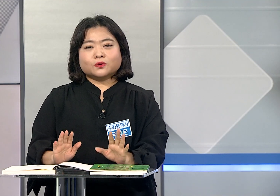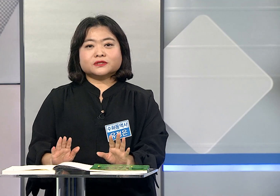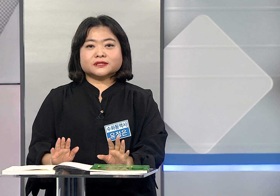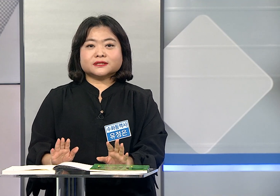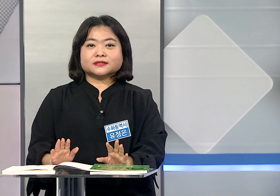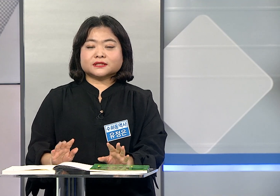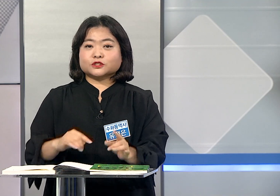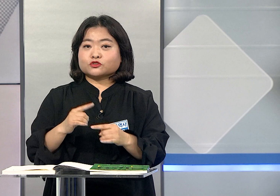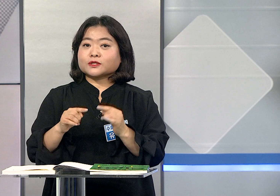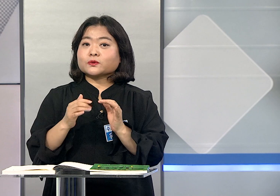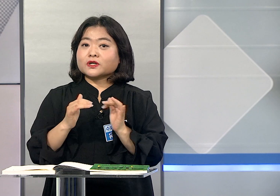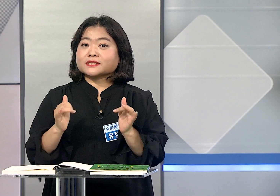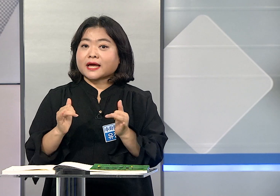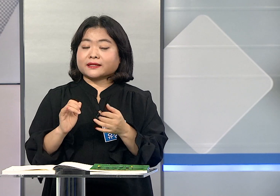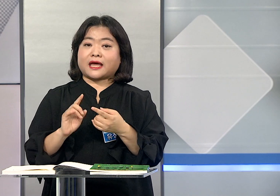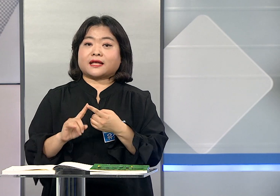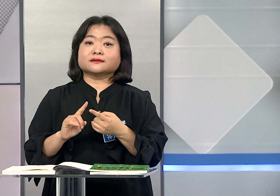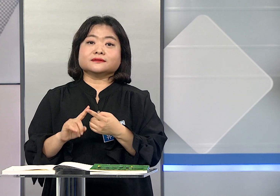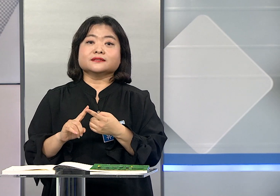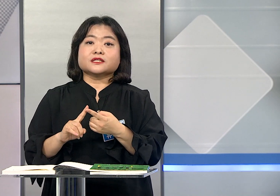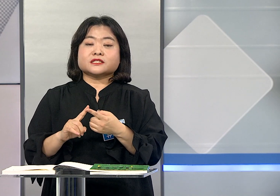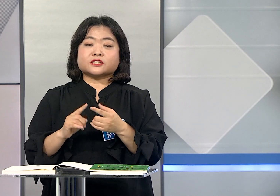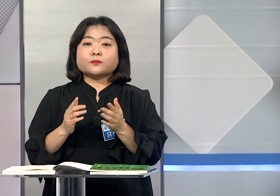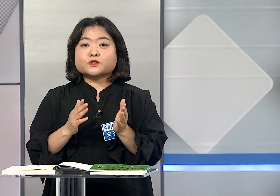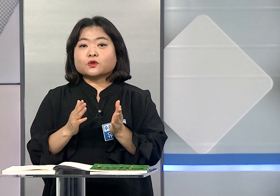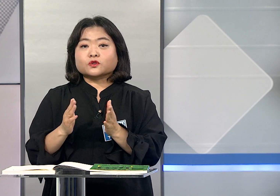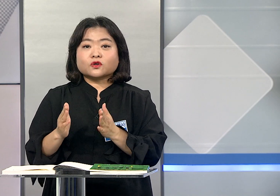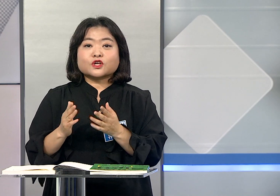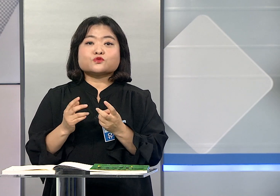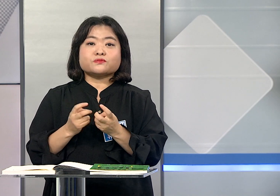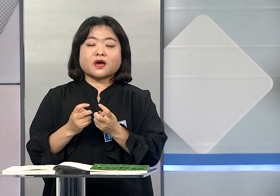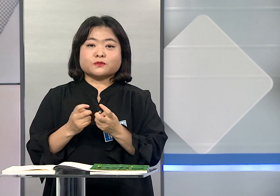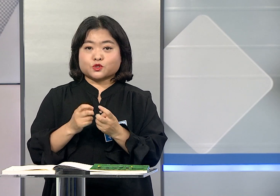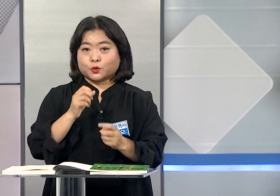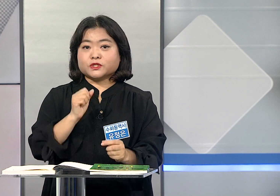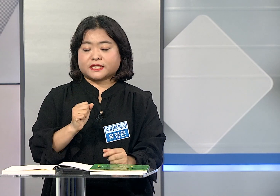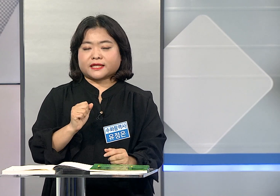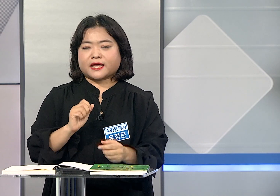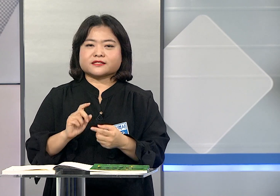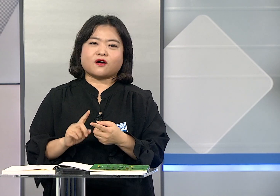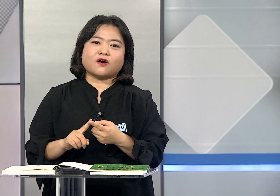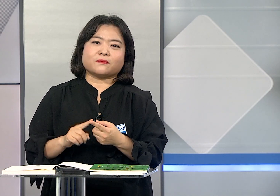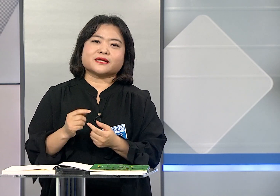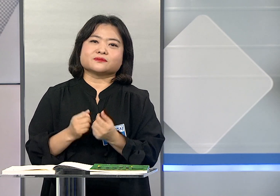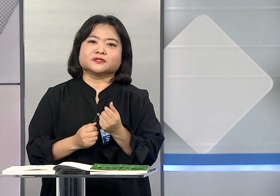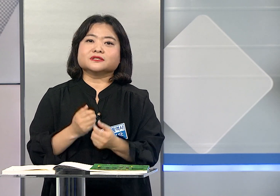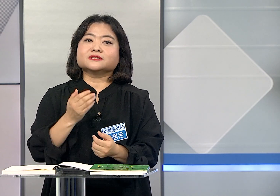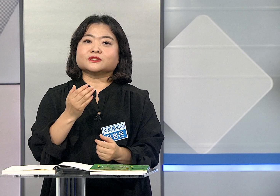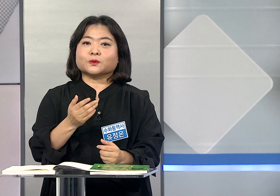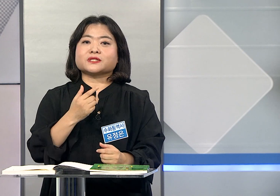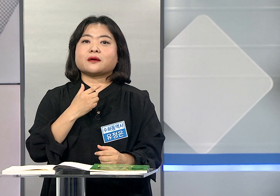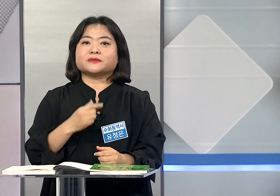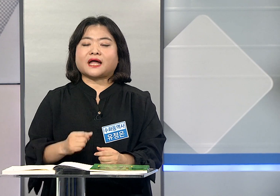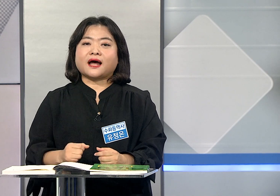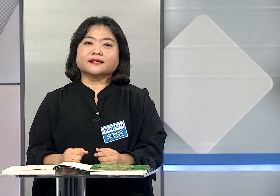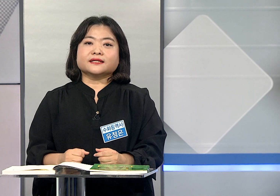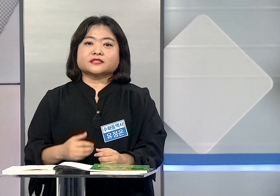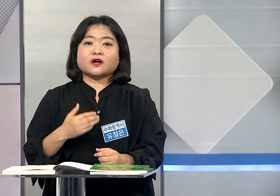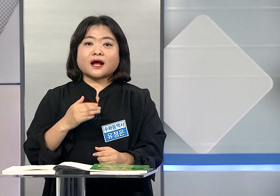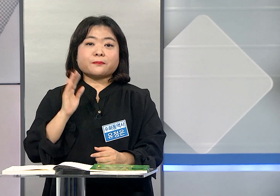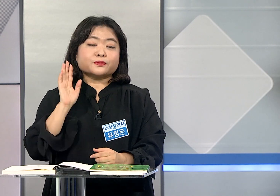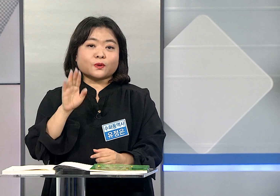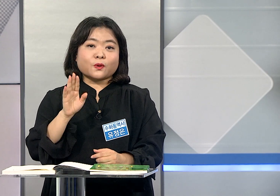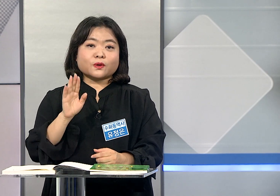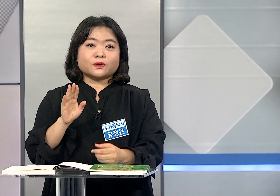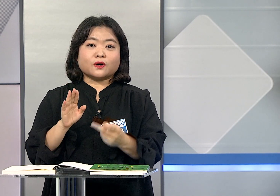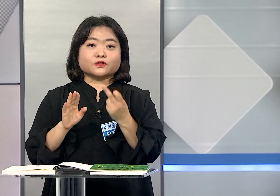그래서 오늘은 그 수화통역사에 대한 직업적으로 어떻게 준비하면 좋은지에 대해서 말씀을 드리고자 합니다.